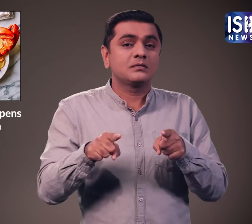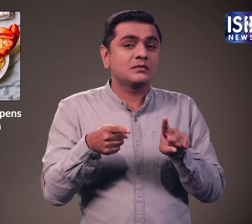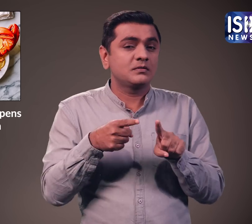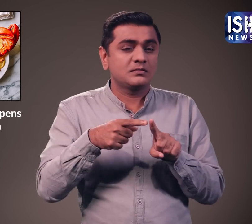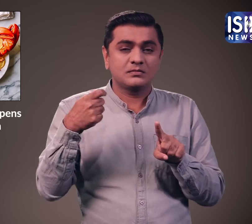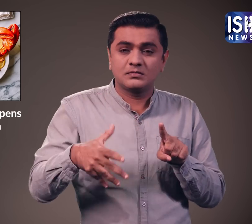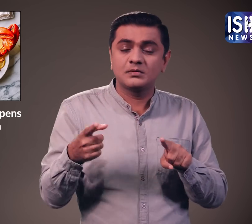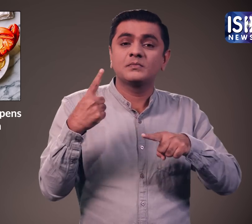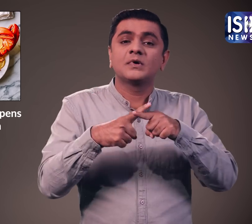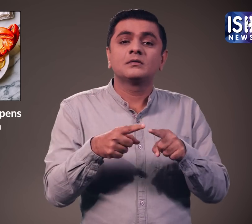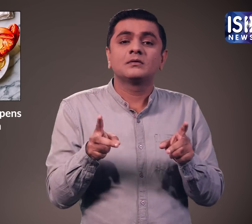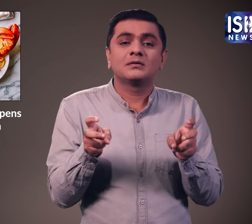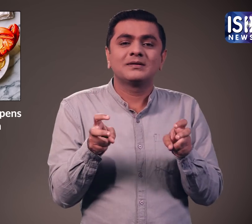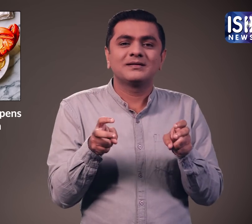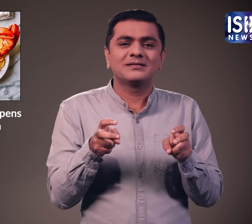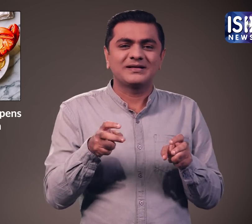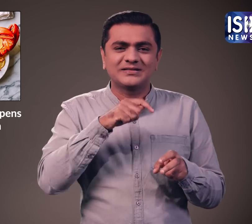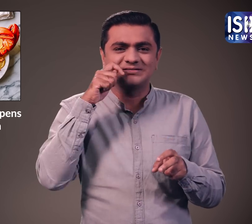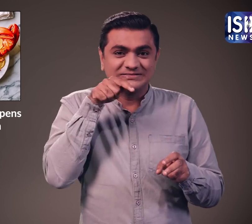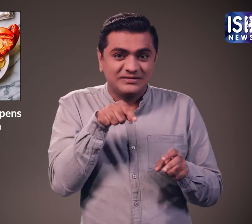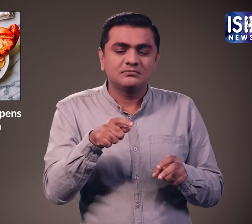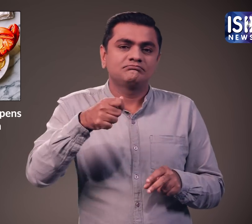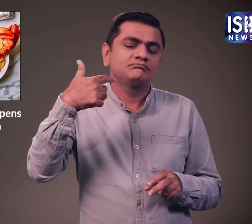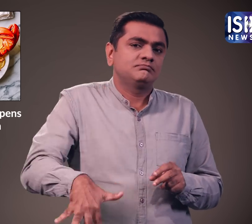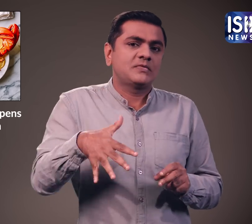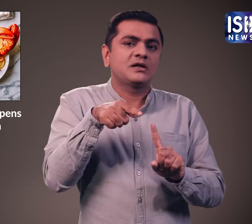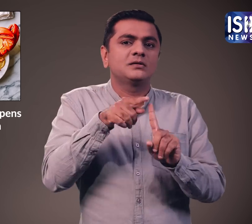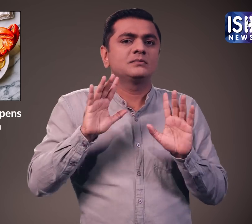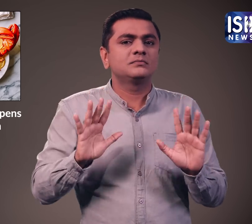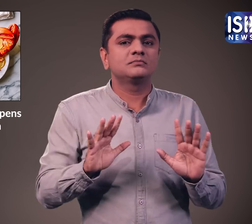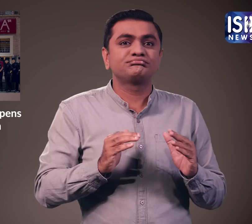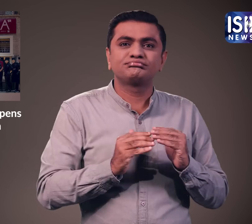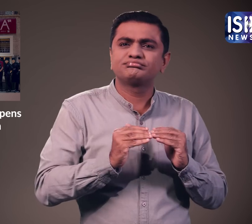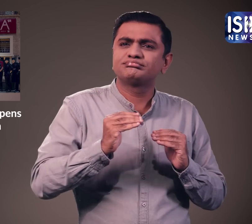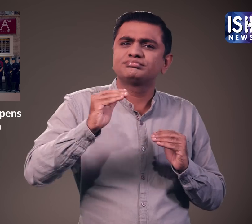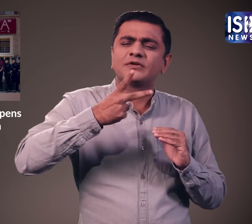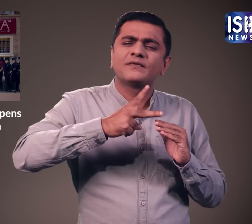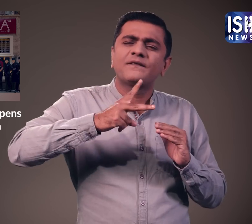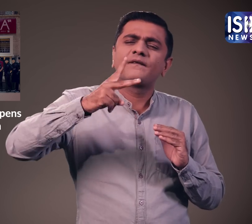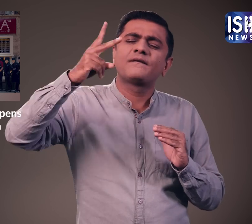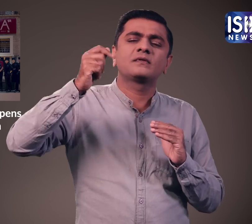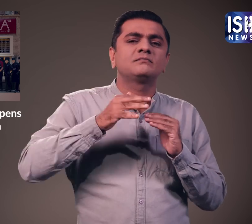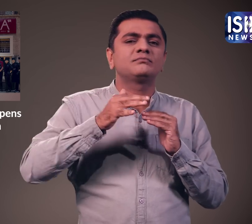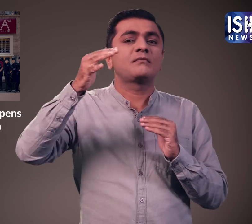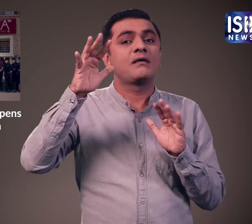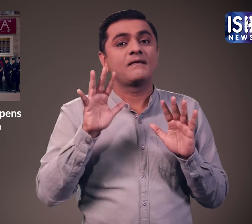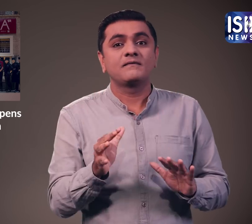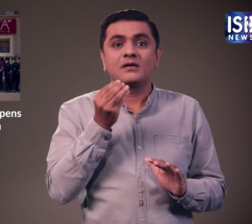है। यहां कई महंग्य